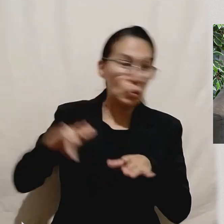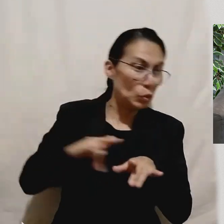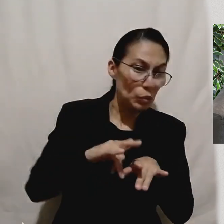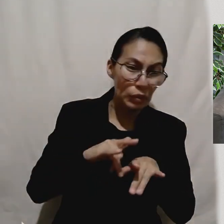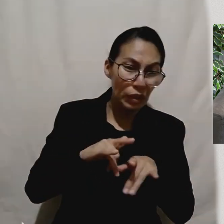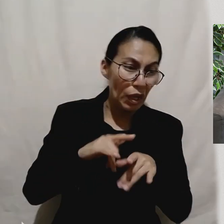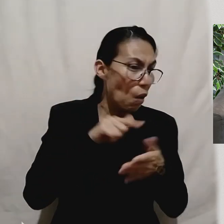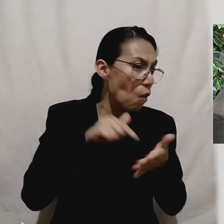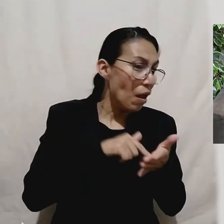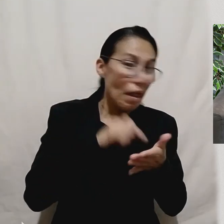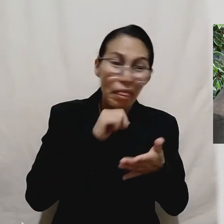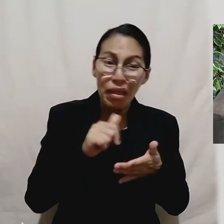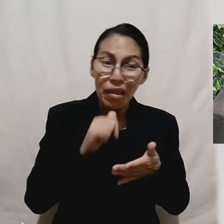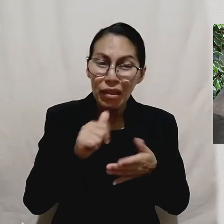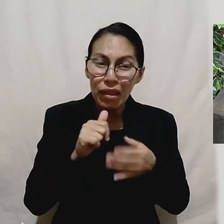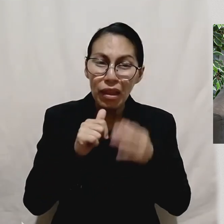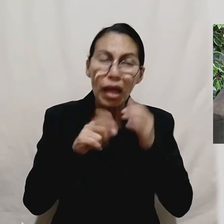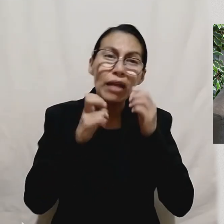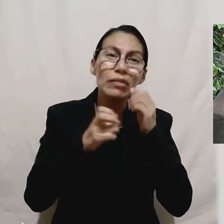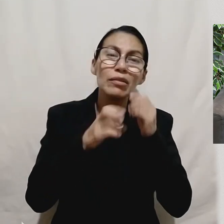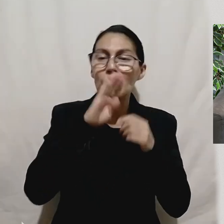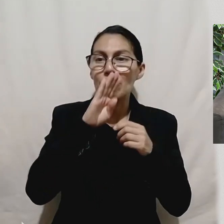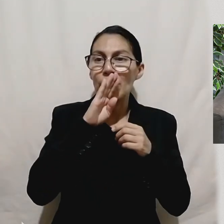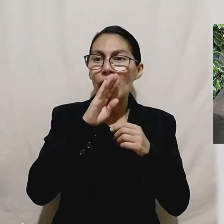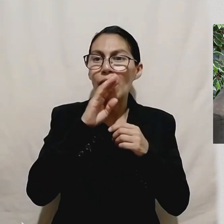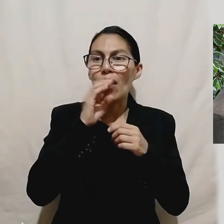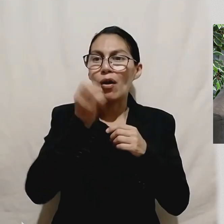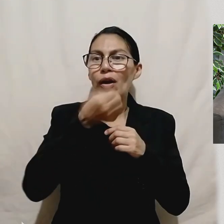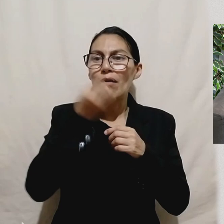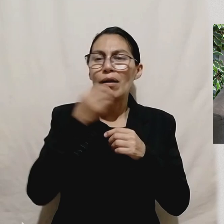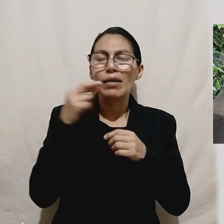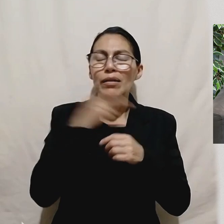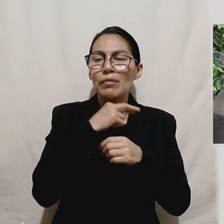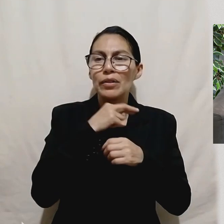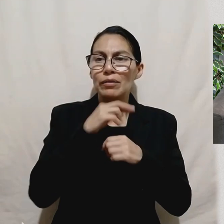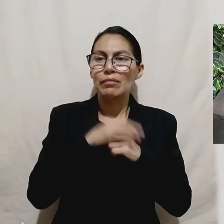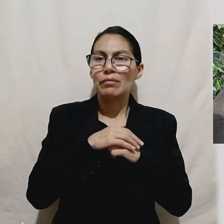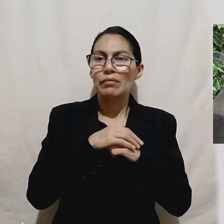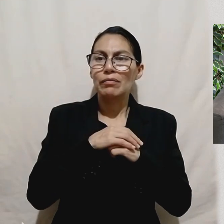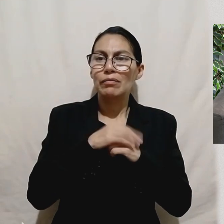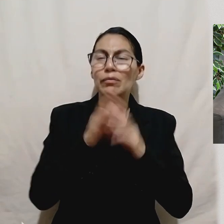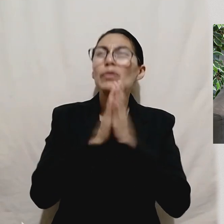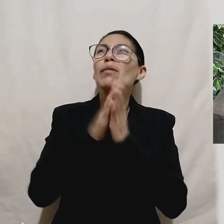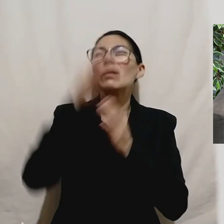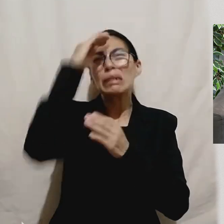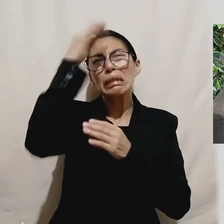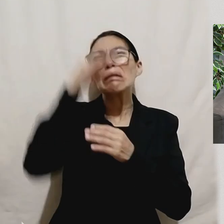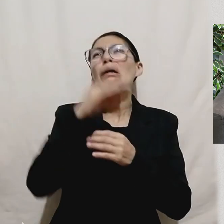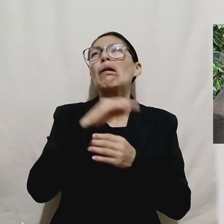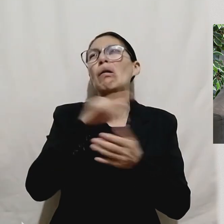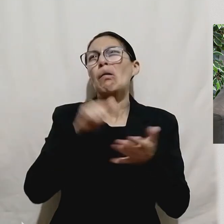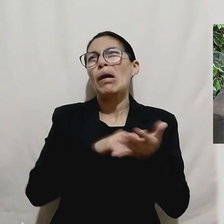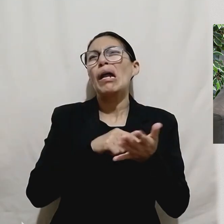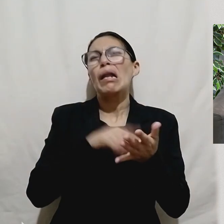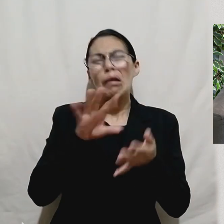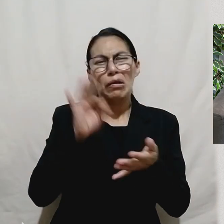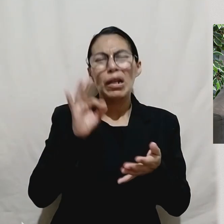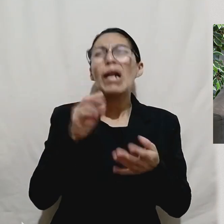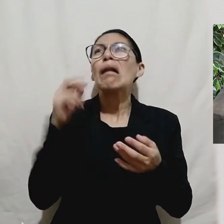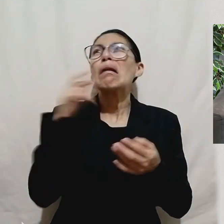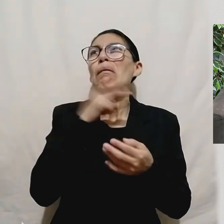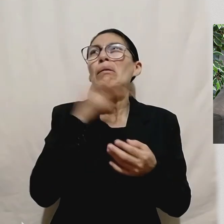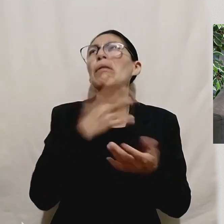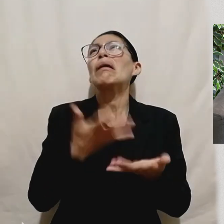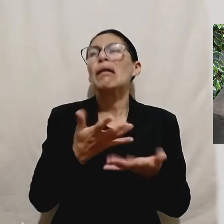pero no encontramos asesinato por ningún lado Entonces mi mamá hacía una oración en voz alta así rapidita este Señor ayúdame a encontrar estacionamiento